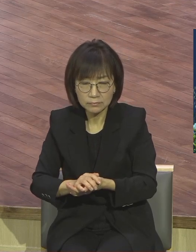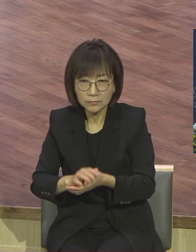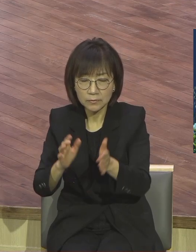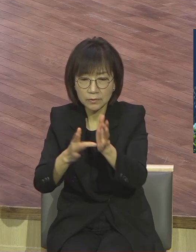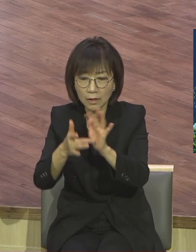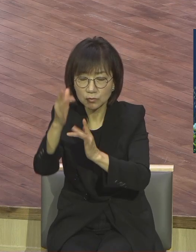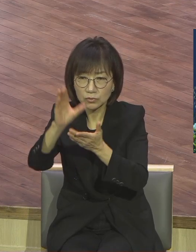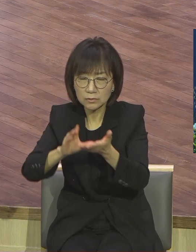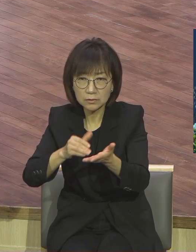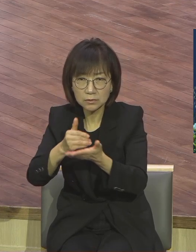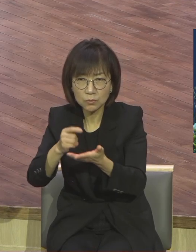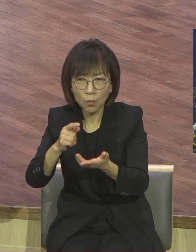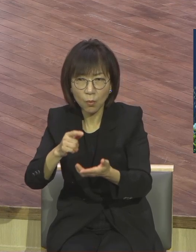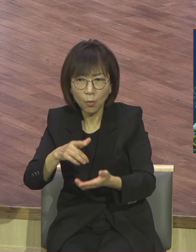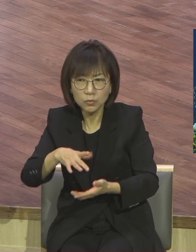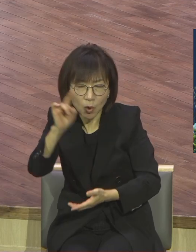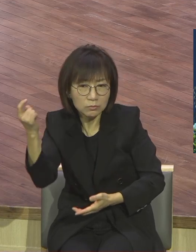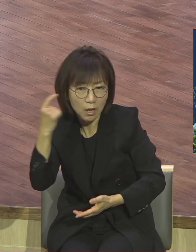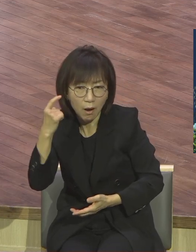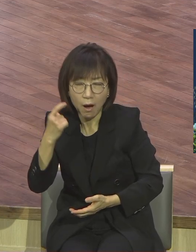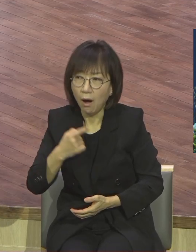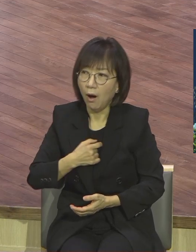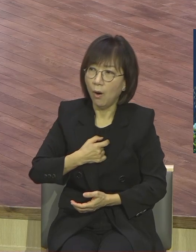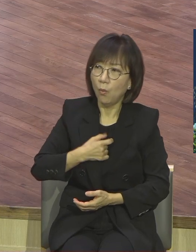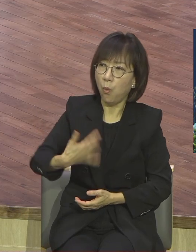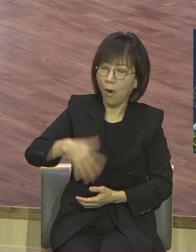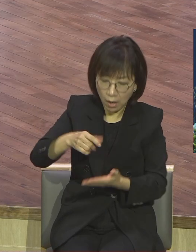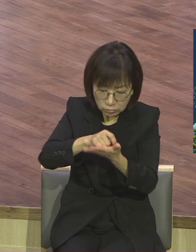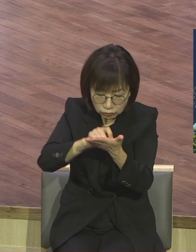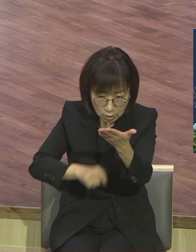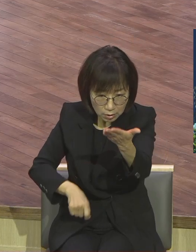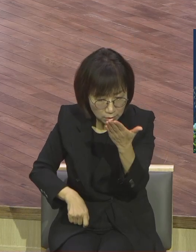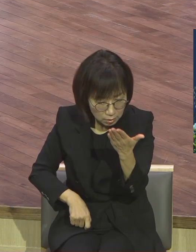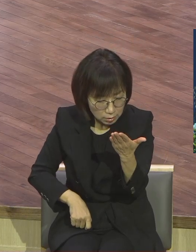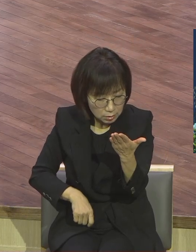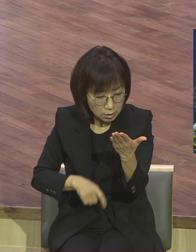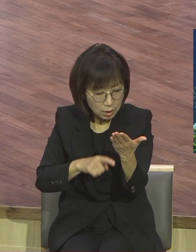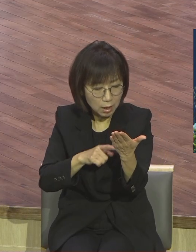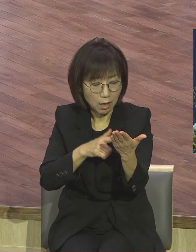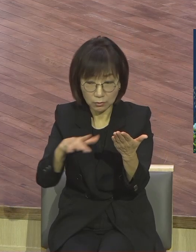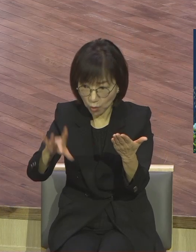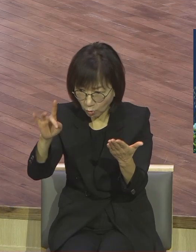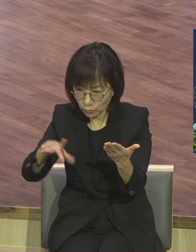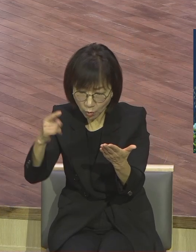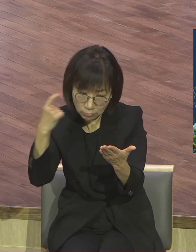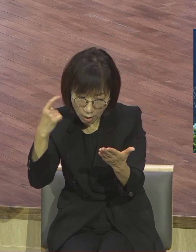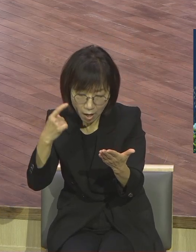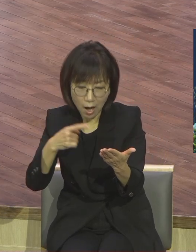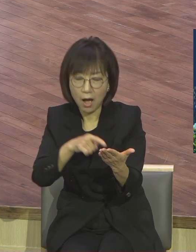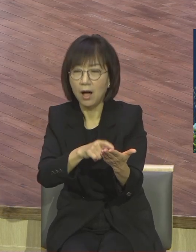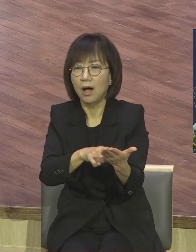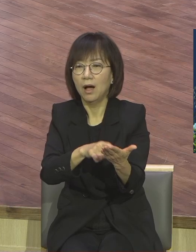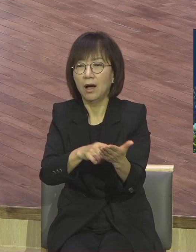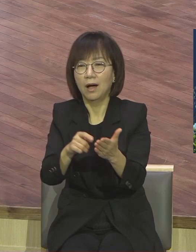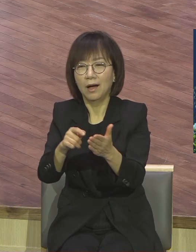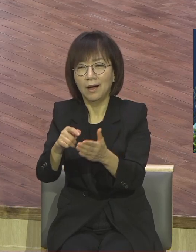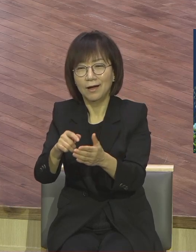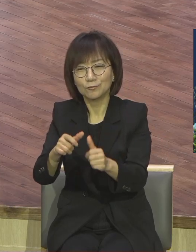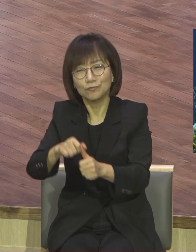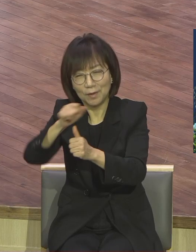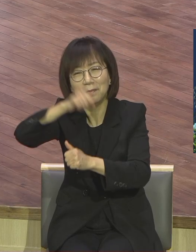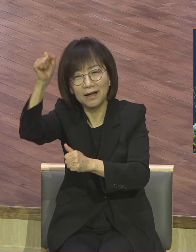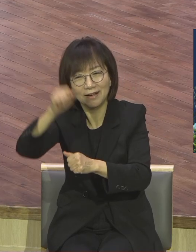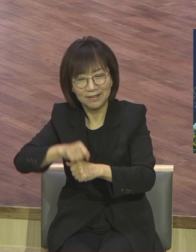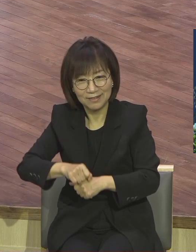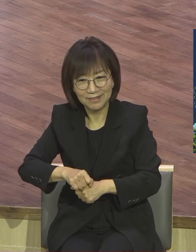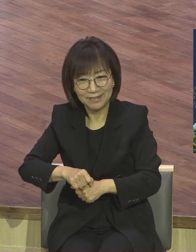저는 읽으면서 아, 이 사람 구원받았구나. 이 사람 성령의 사람이구나. 예수가 그리스도인 사실을